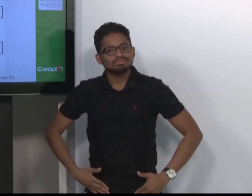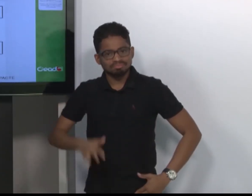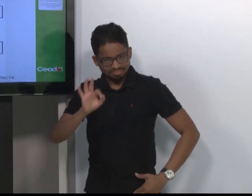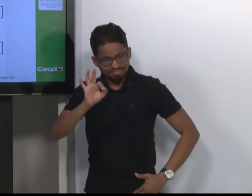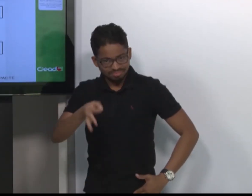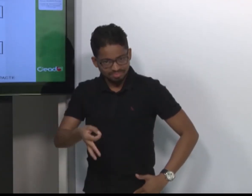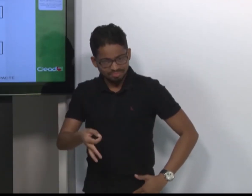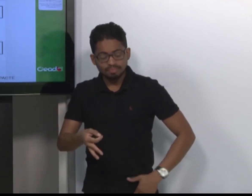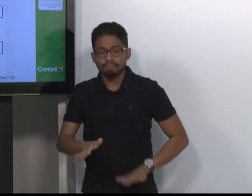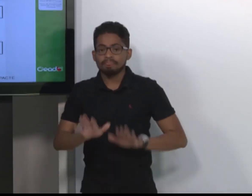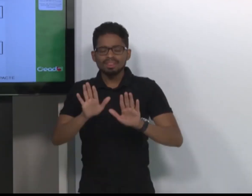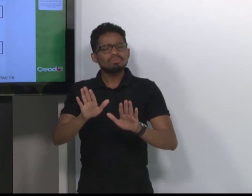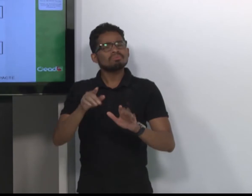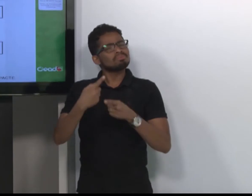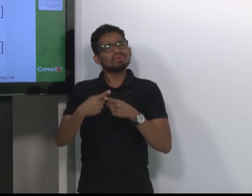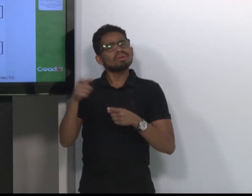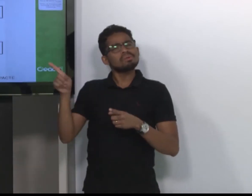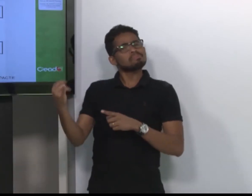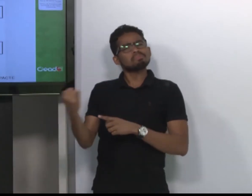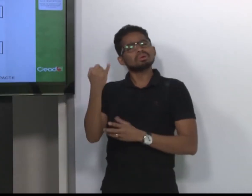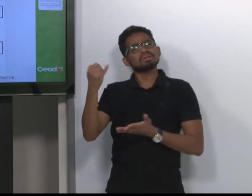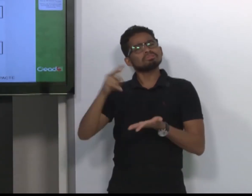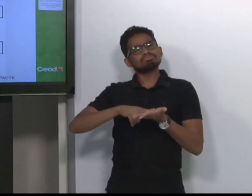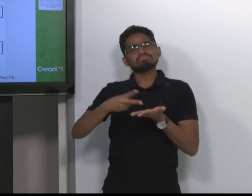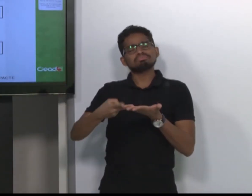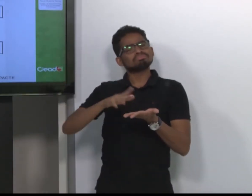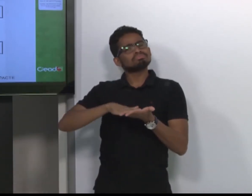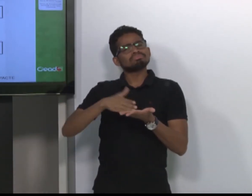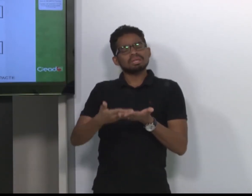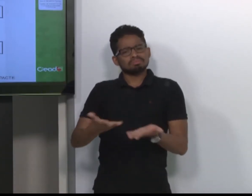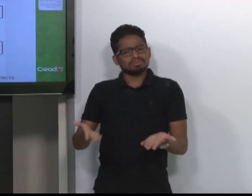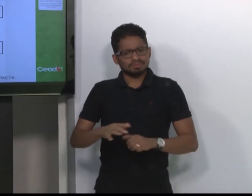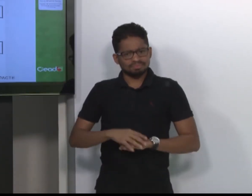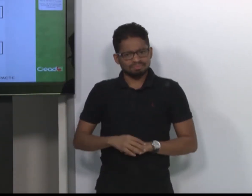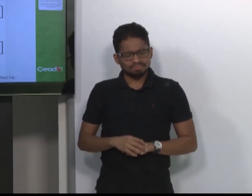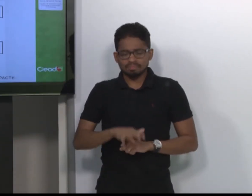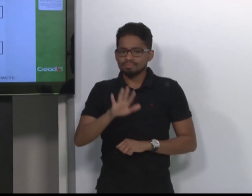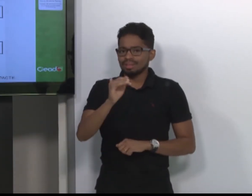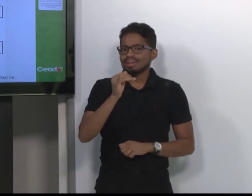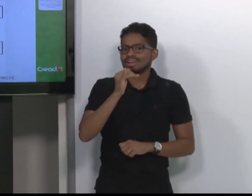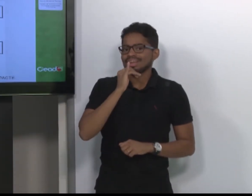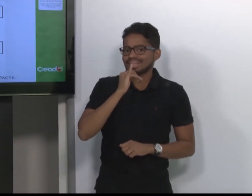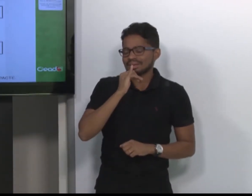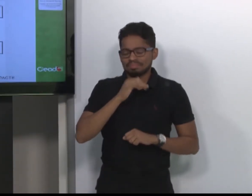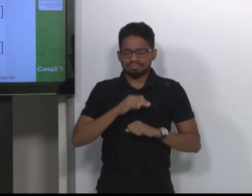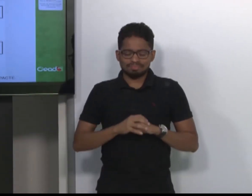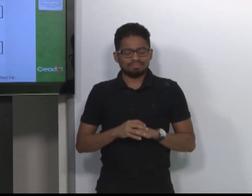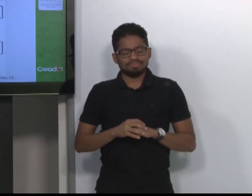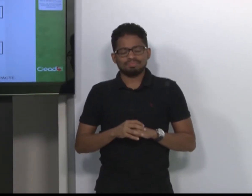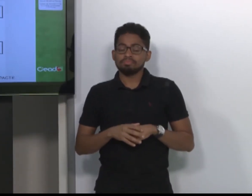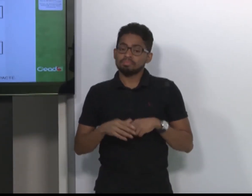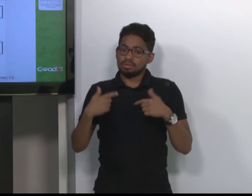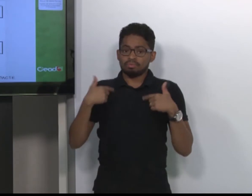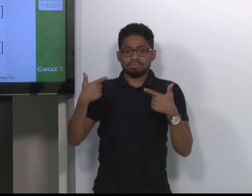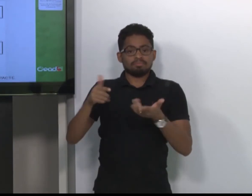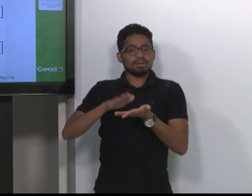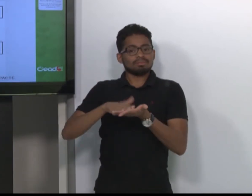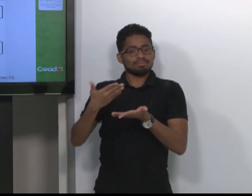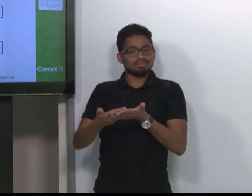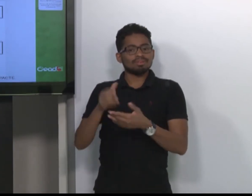corpo. E por que isso é importante no processo de tradução e interpretação? Por exemplo, eu trabalho